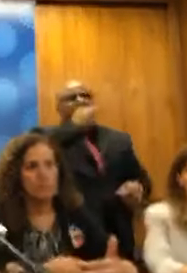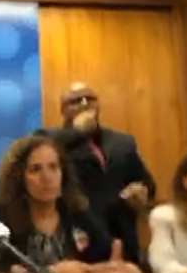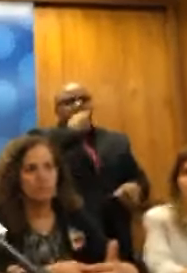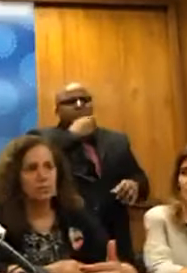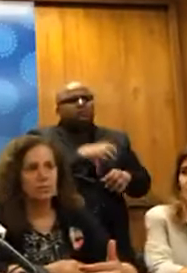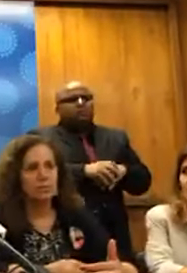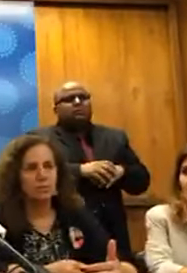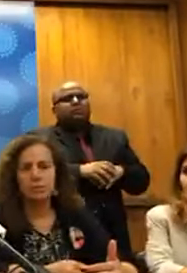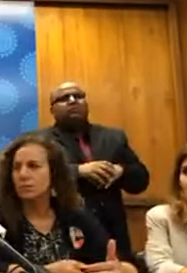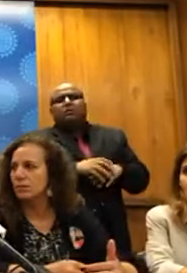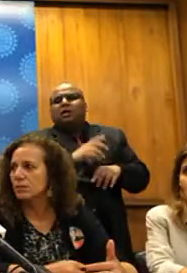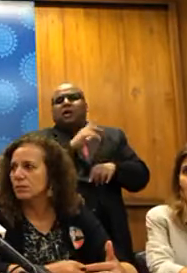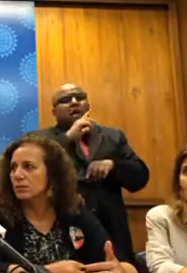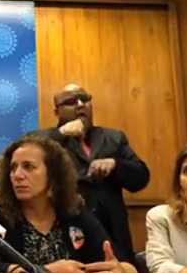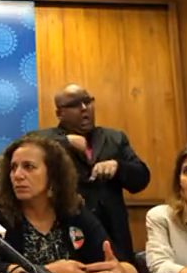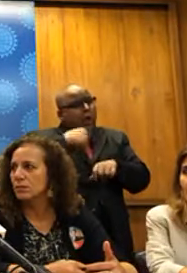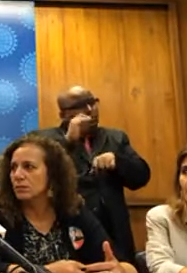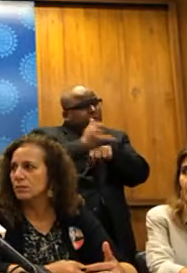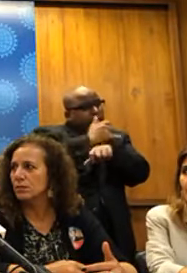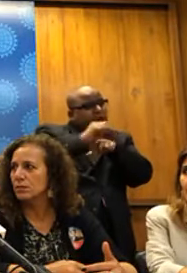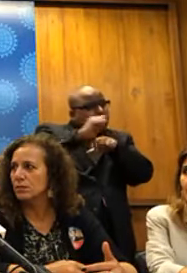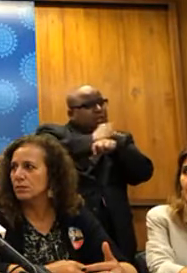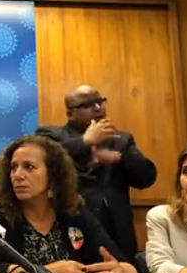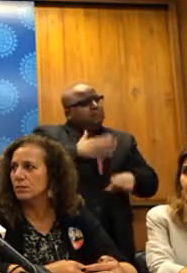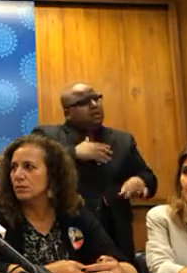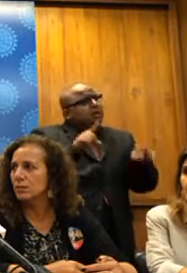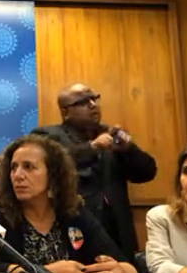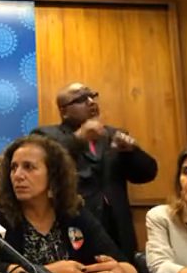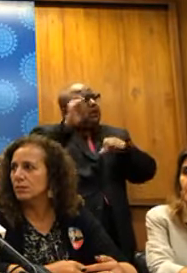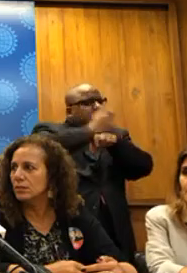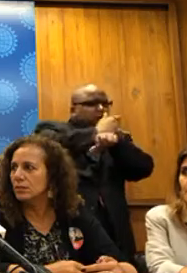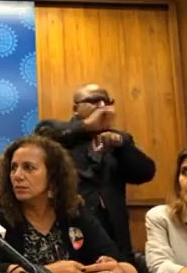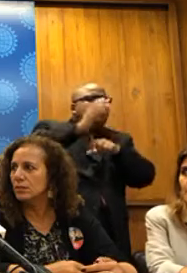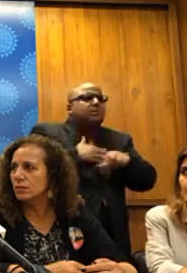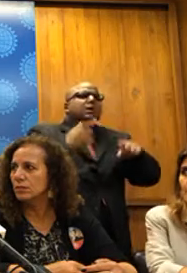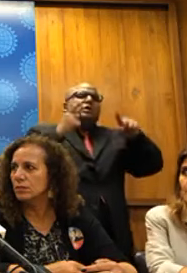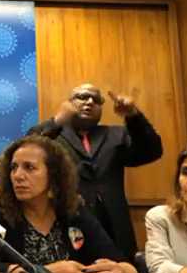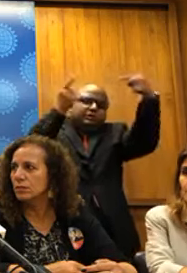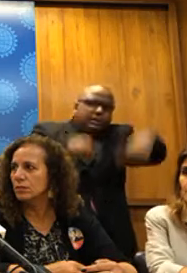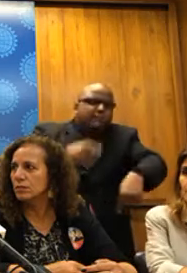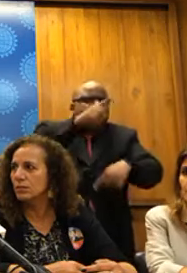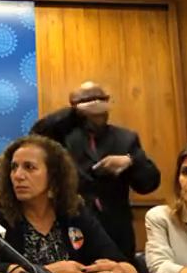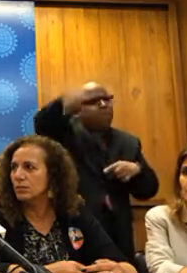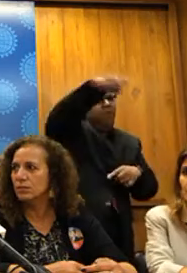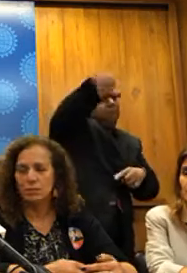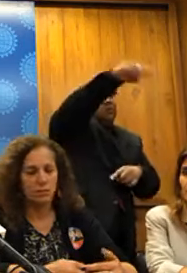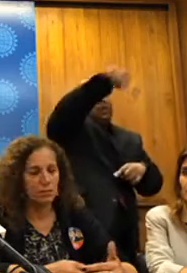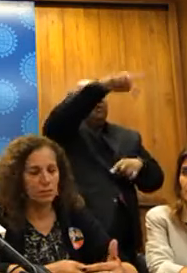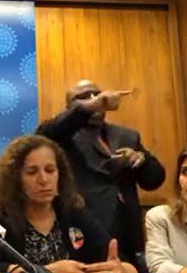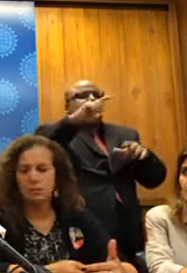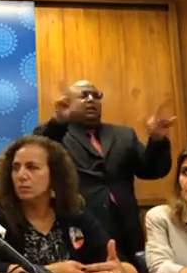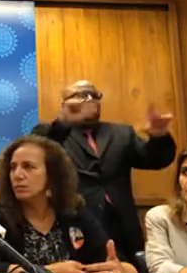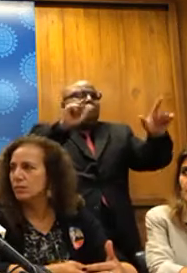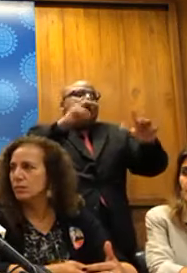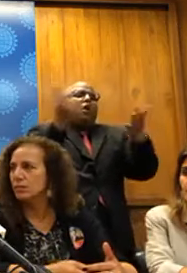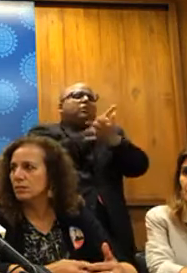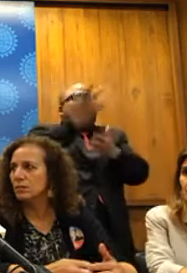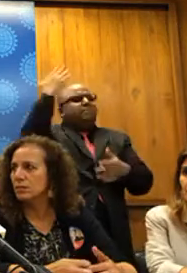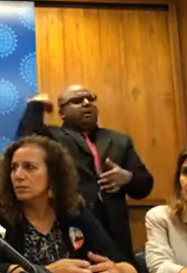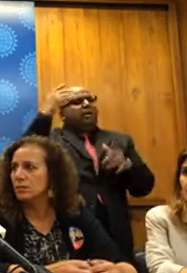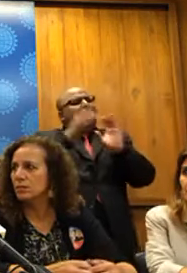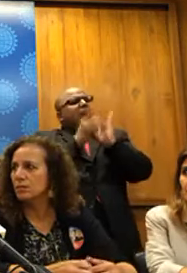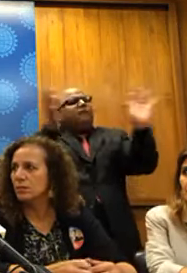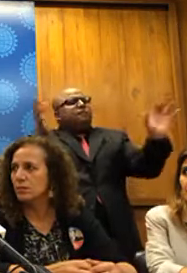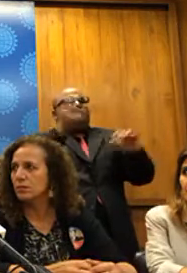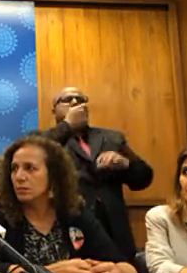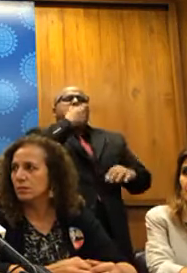campanha, na verdade, além disso. A minha também é uma estratégia de campanha, desafiar vocês a fazer o que vocês já fizeram no passado. Abre o